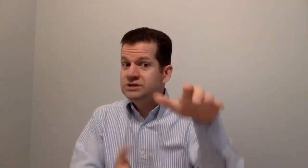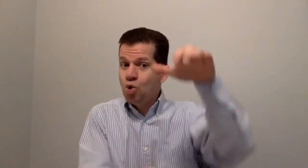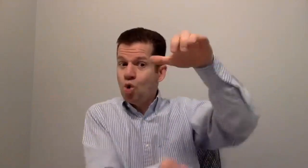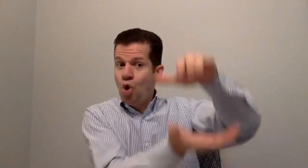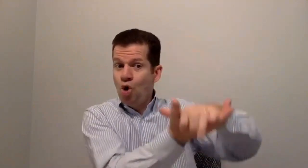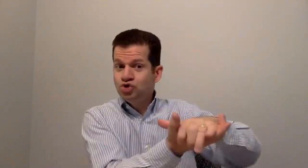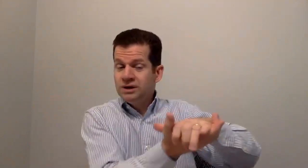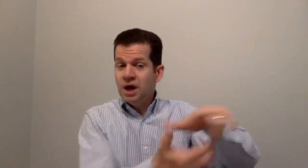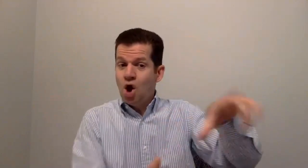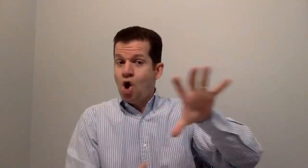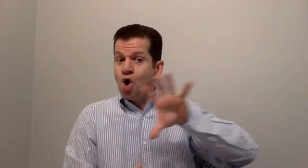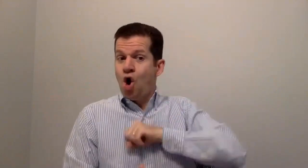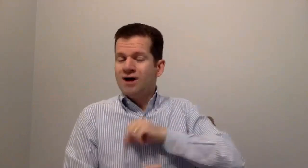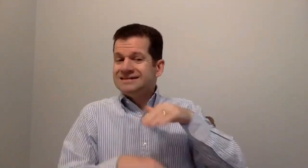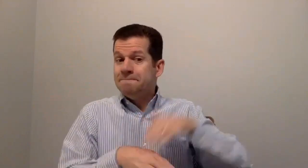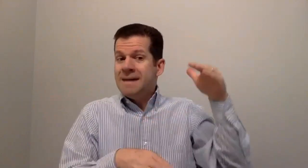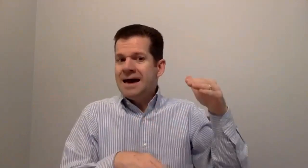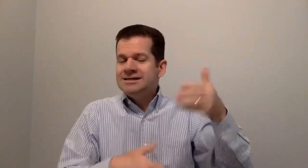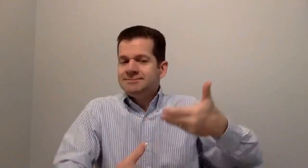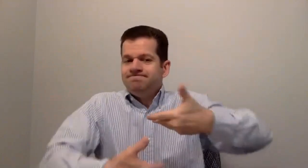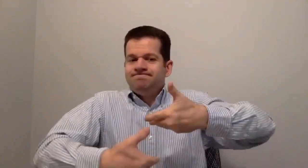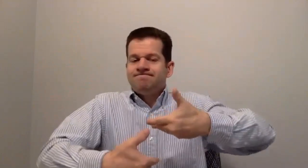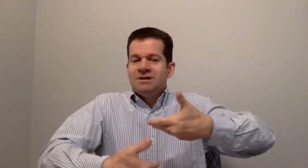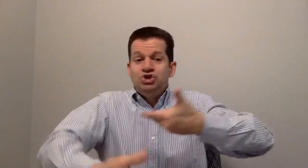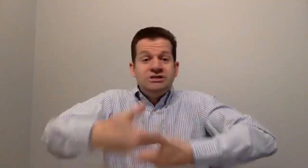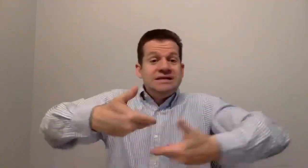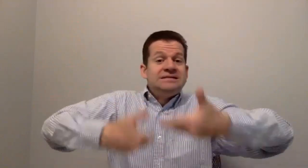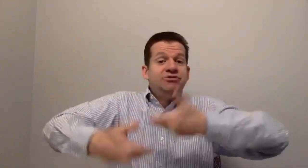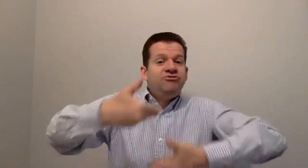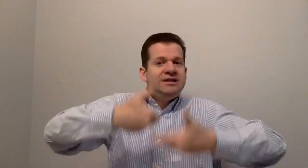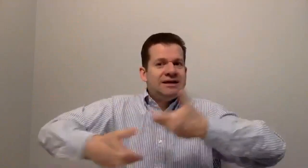seu cônjuge gosta mais de ser servida.